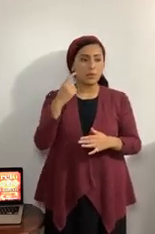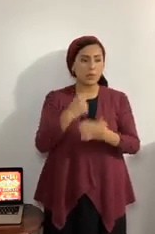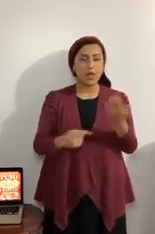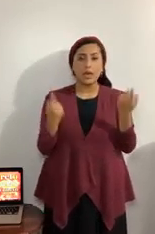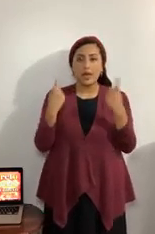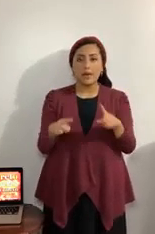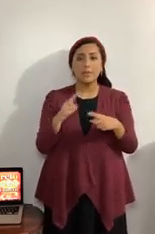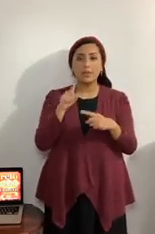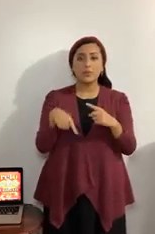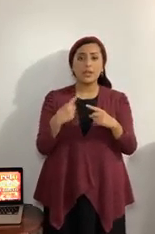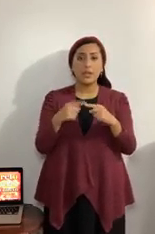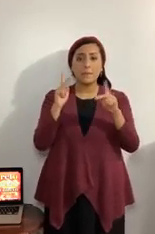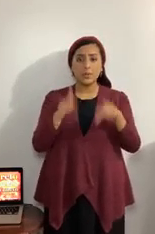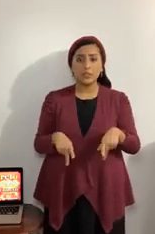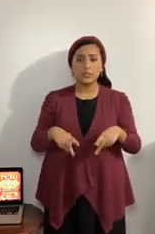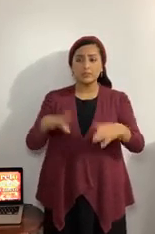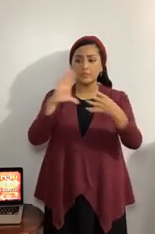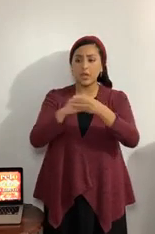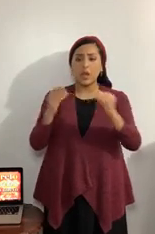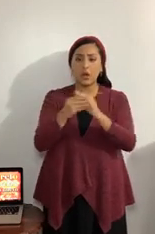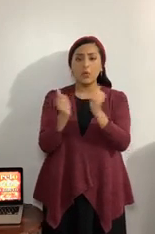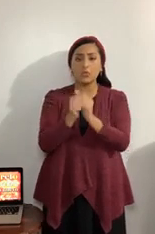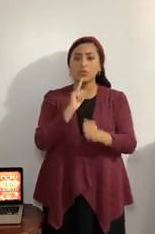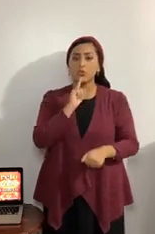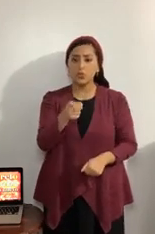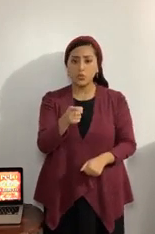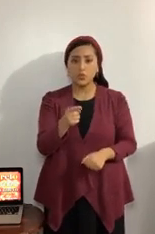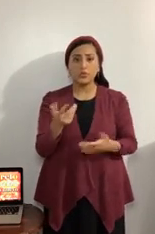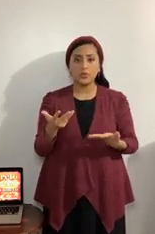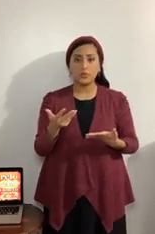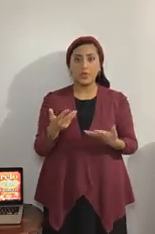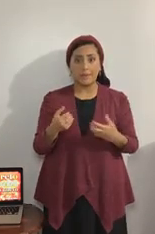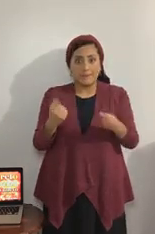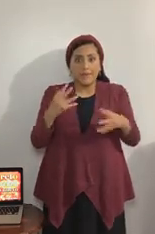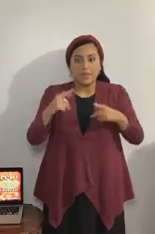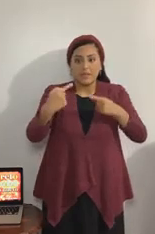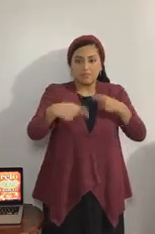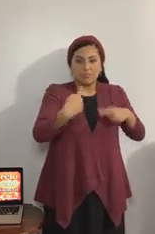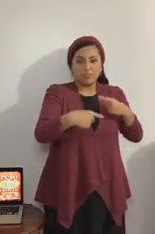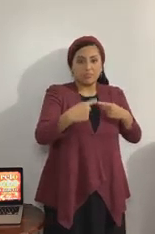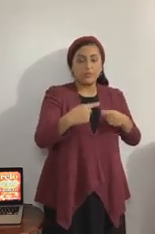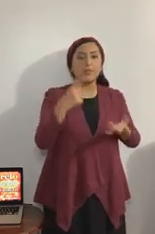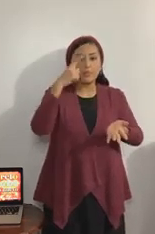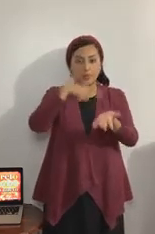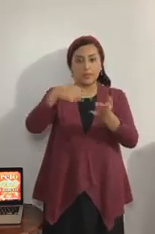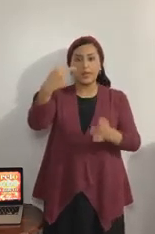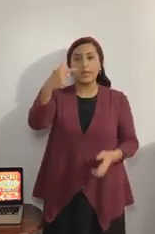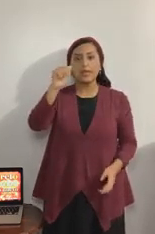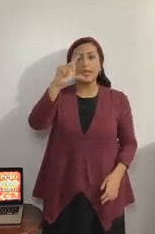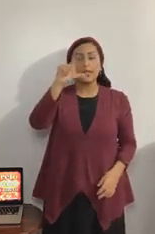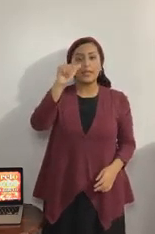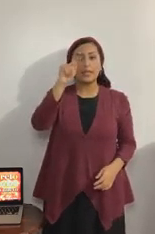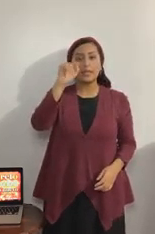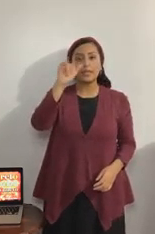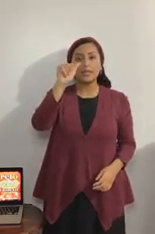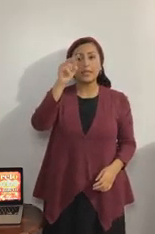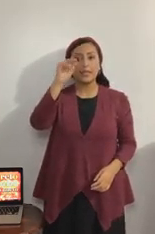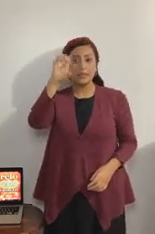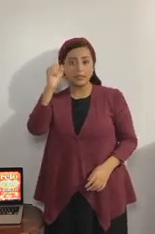una persona habla con la verdad? Te vas a echar muchos enemigos. Vamos a Gálatas. Por eso los meshijí, los